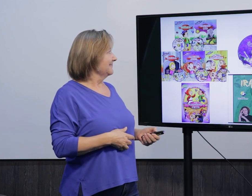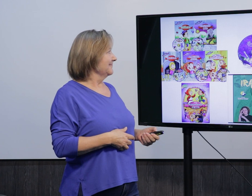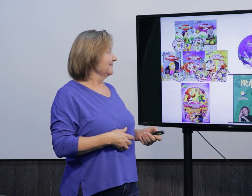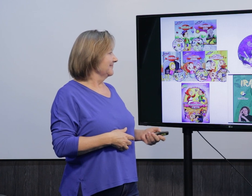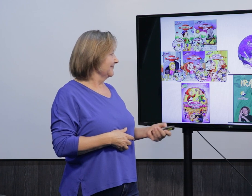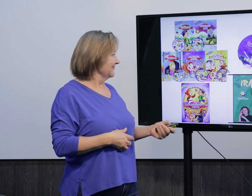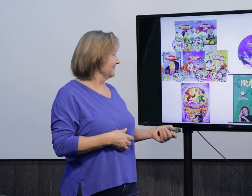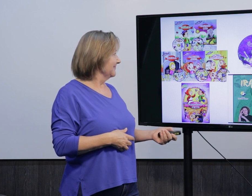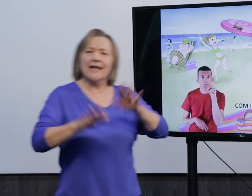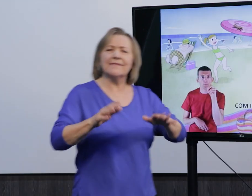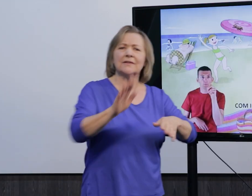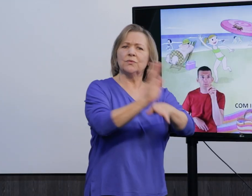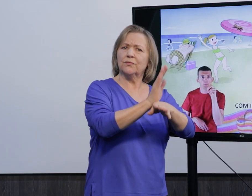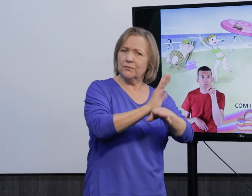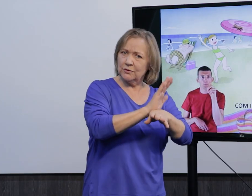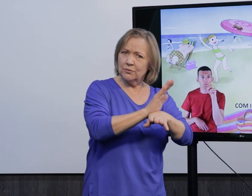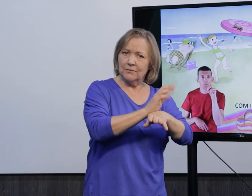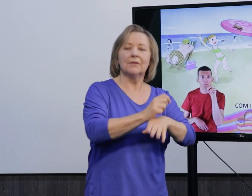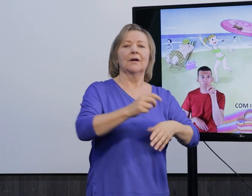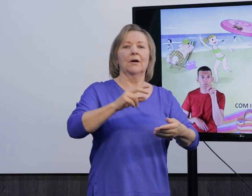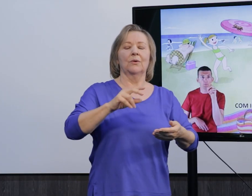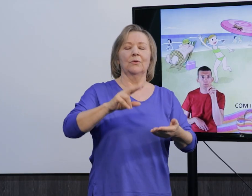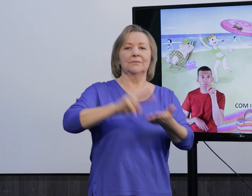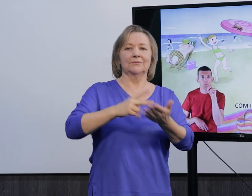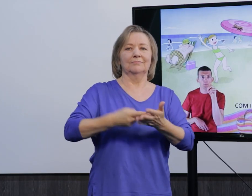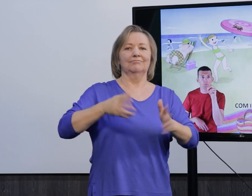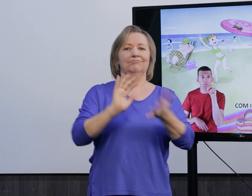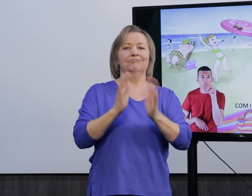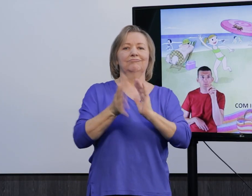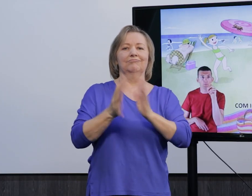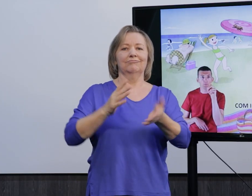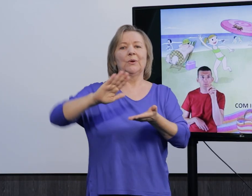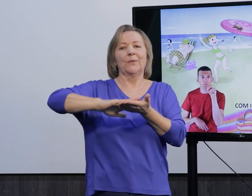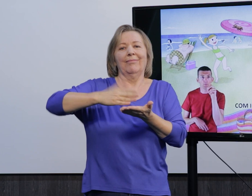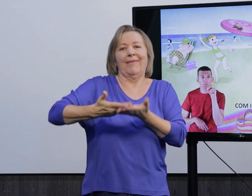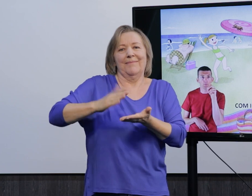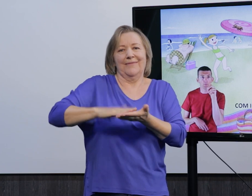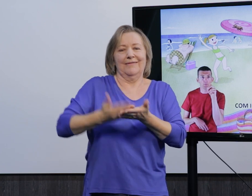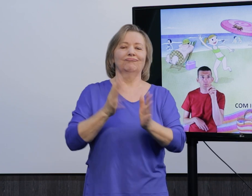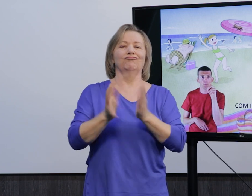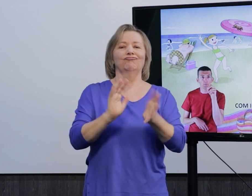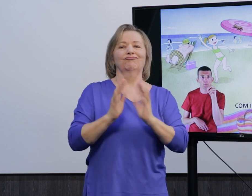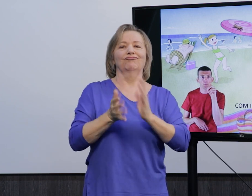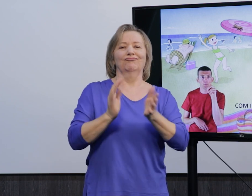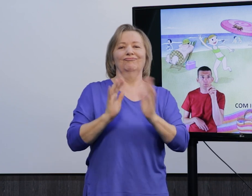então todo esse acervo né às vezes existem Filmes né onde tem intérprete ali traduzindo